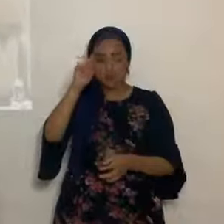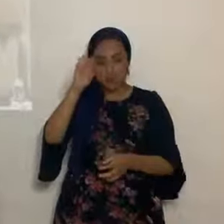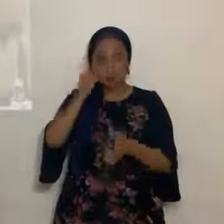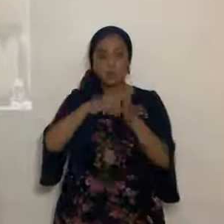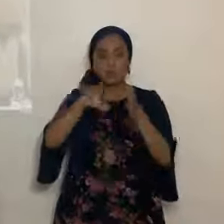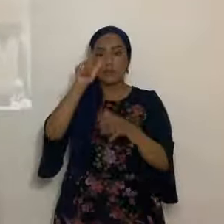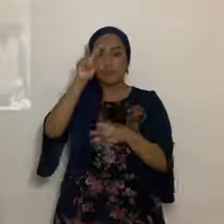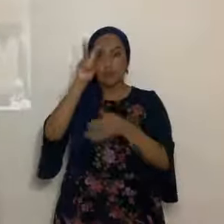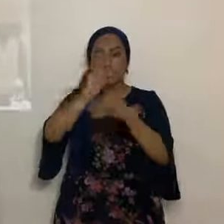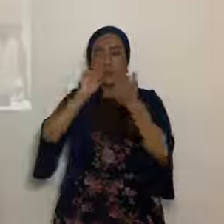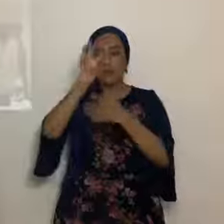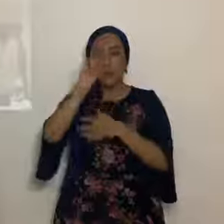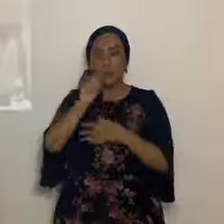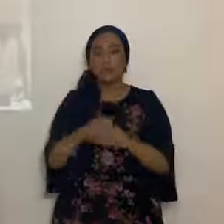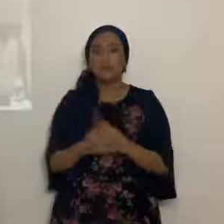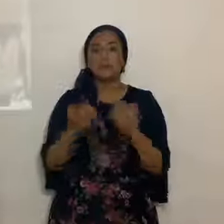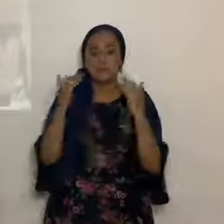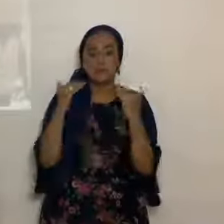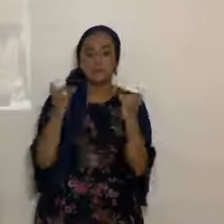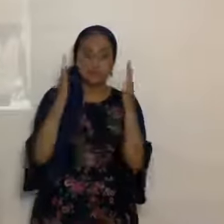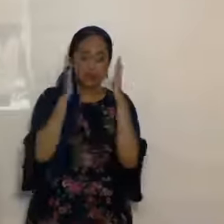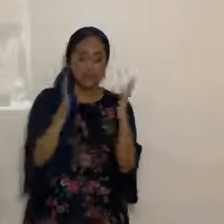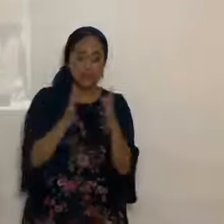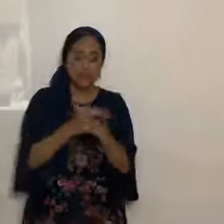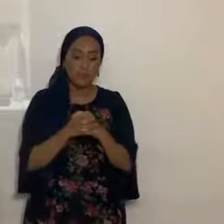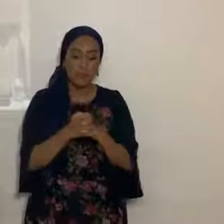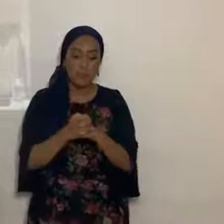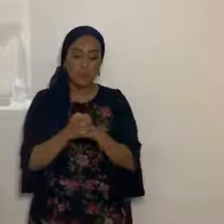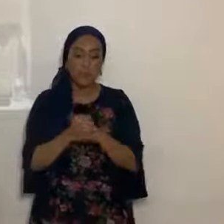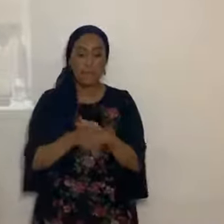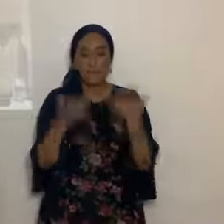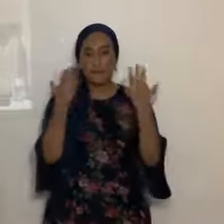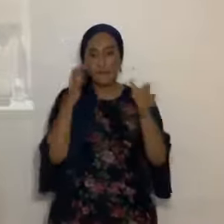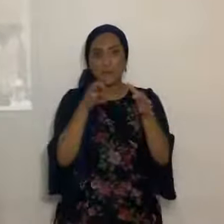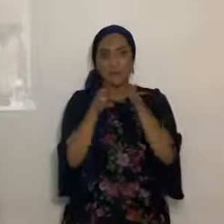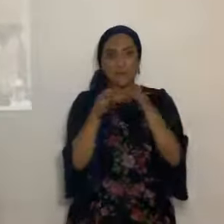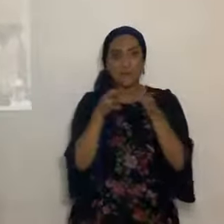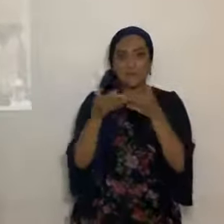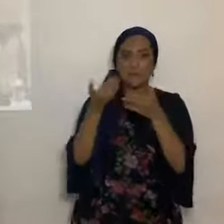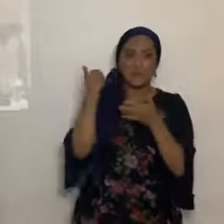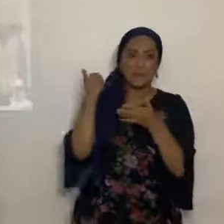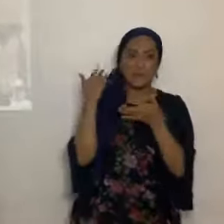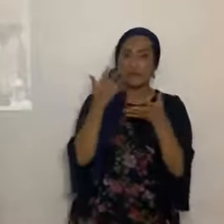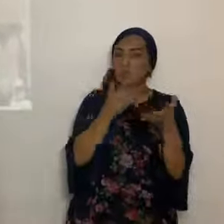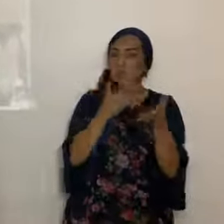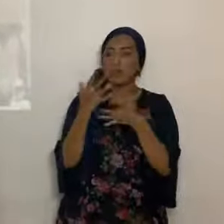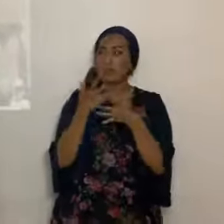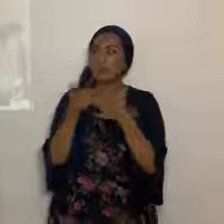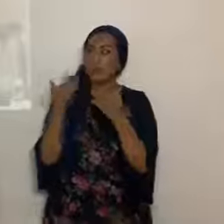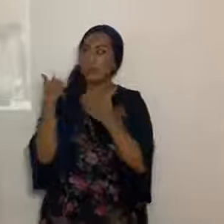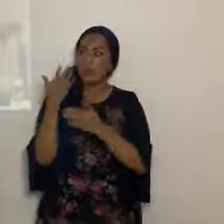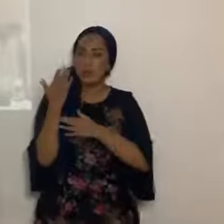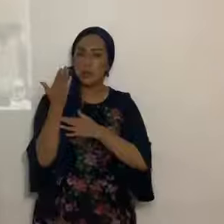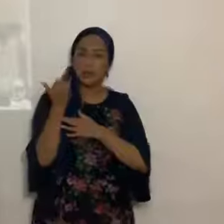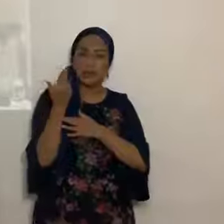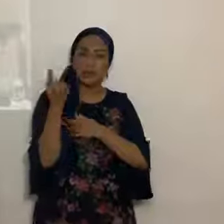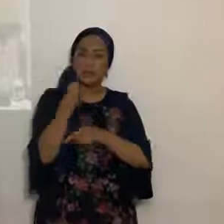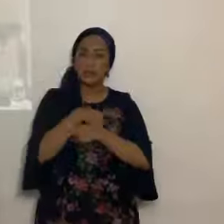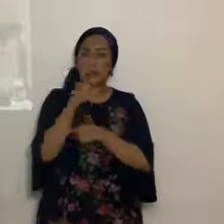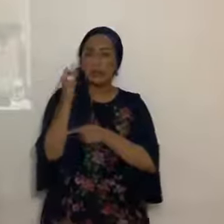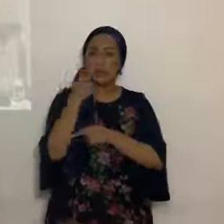verso 40. Ahora, escuchen muy bien. Ya lo ministré hace como 15 días o